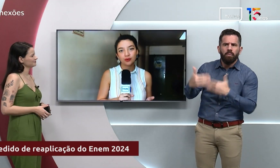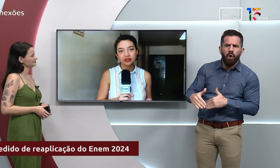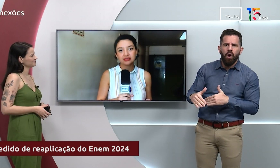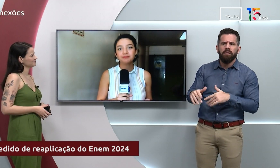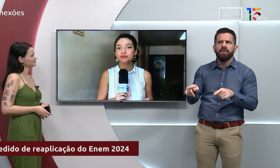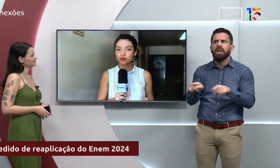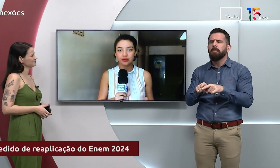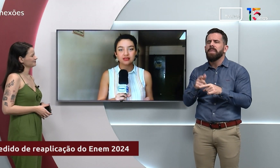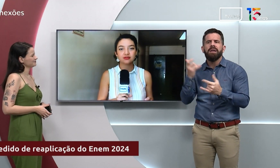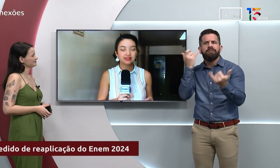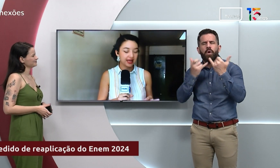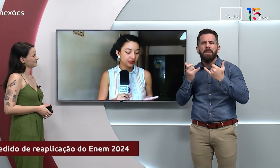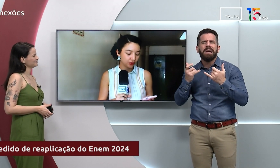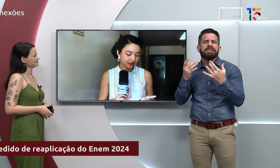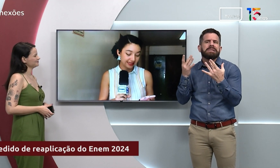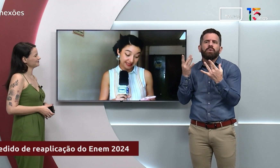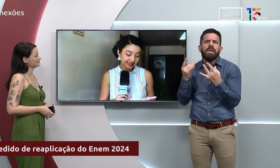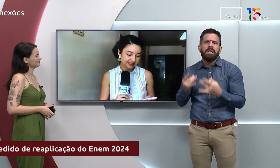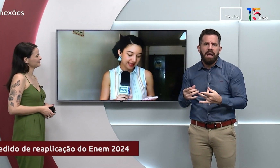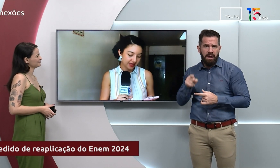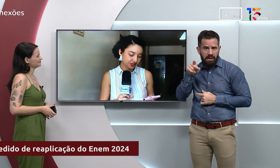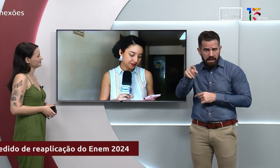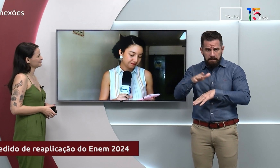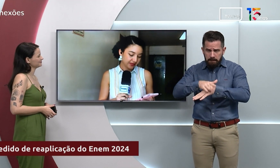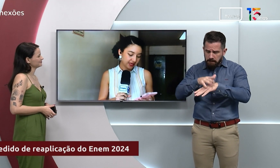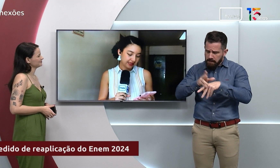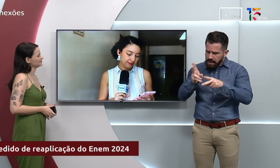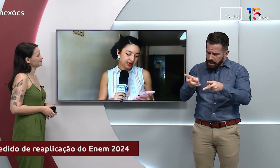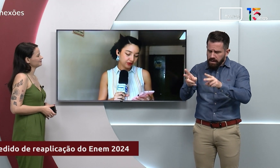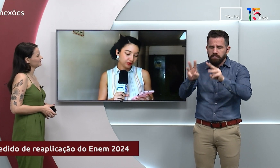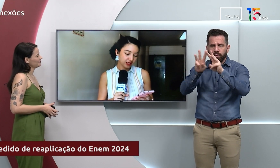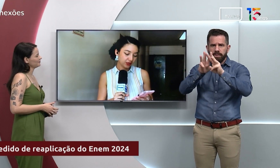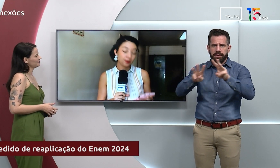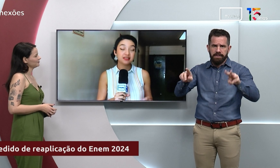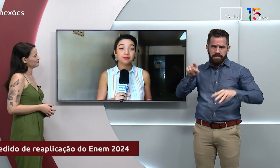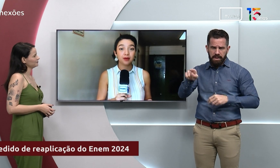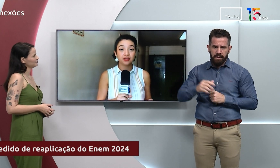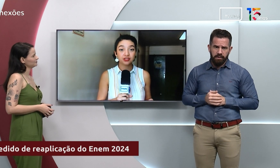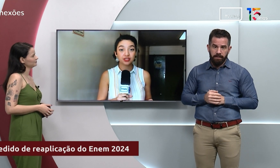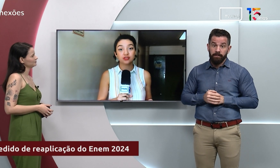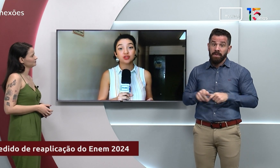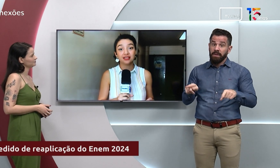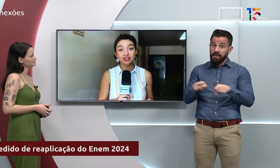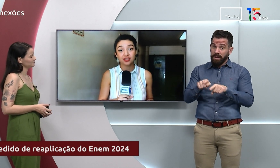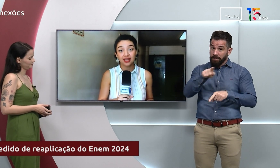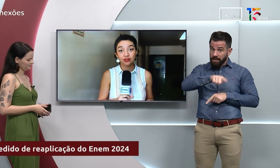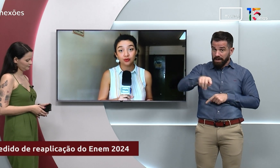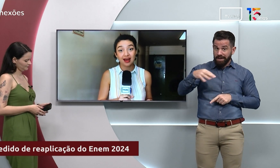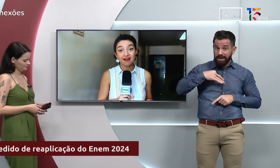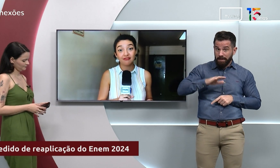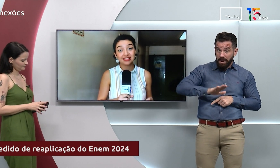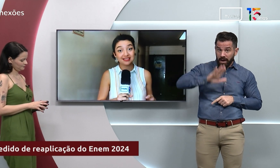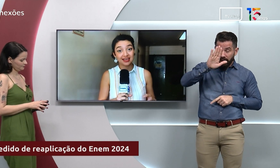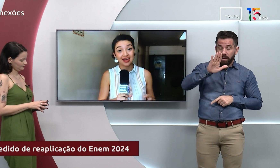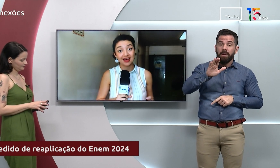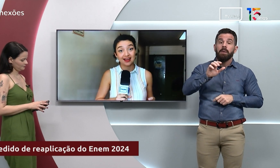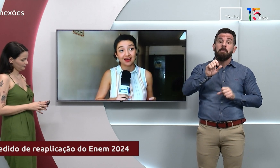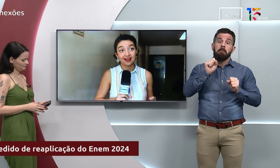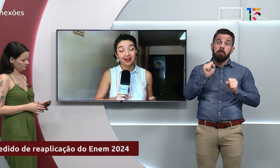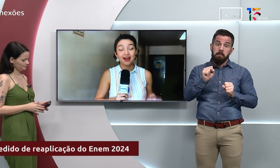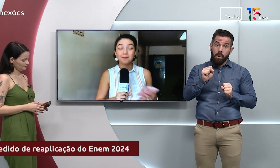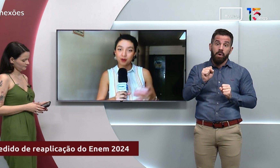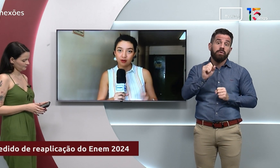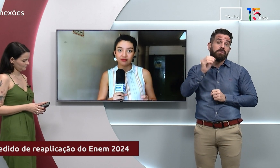alguma coisa. Tudo isso está nesse site. Lembrando que o participante só tem direito a fazer